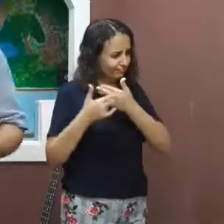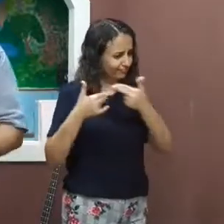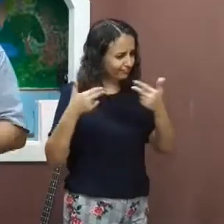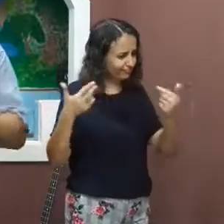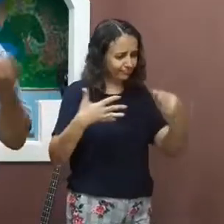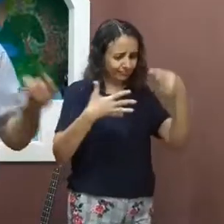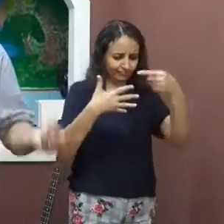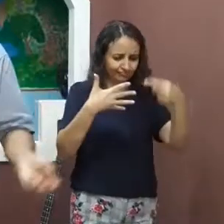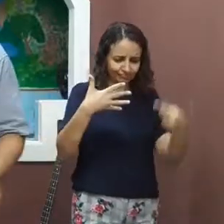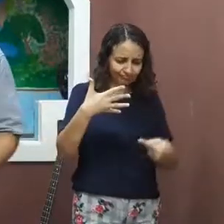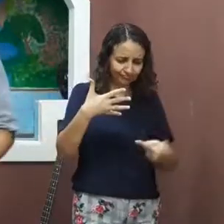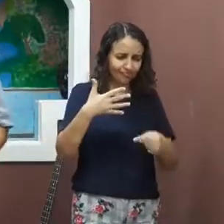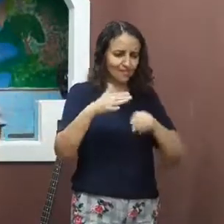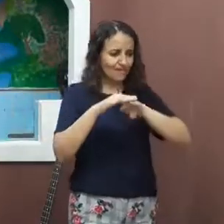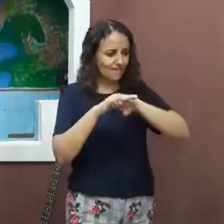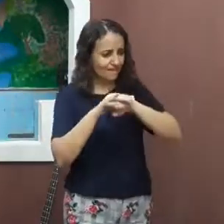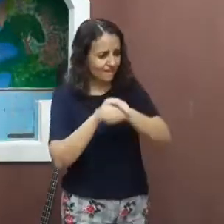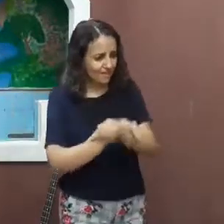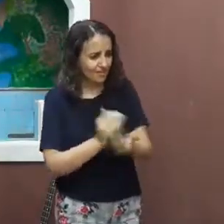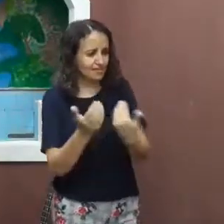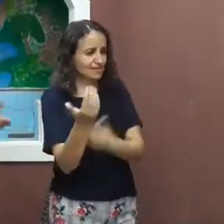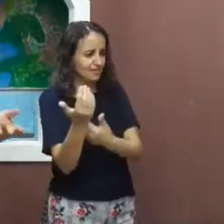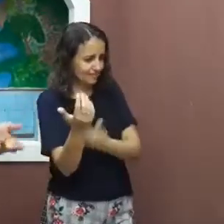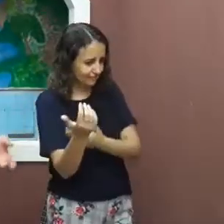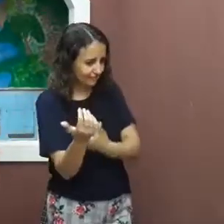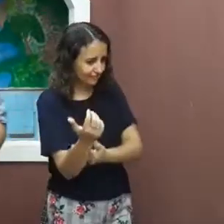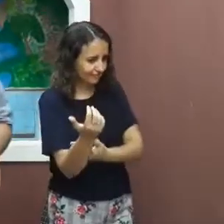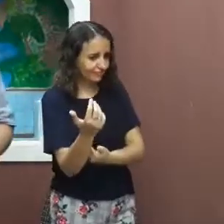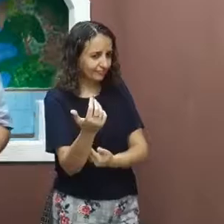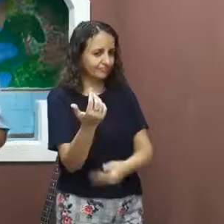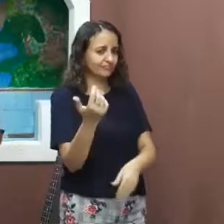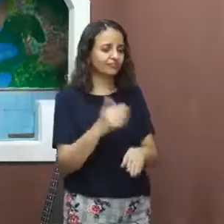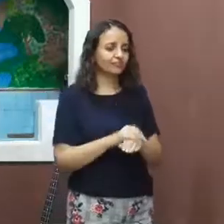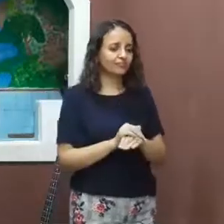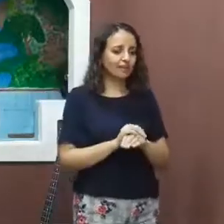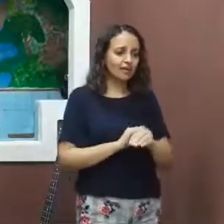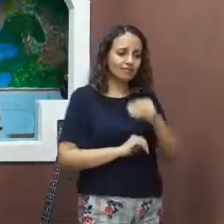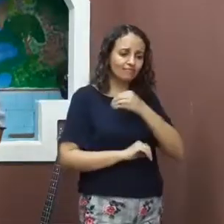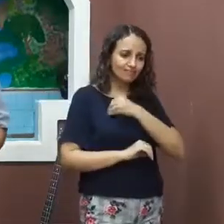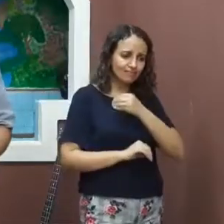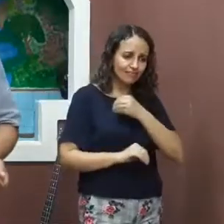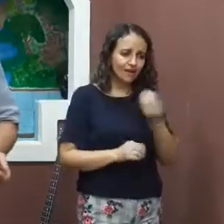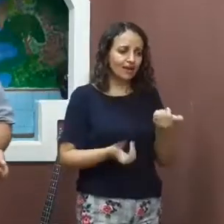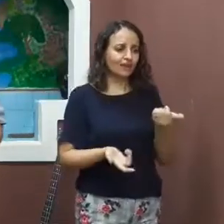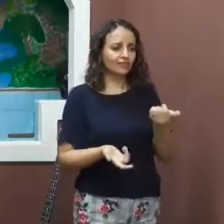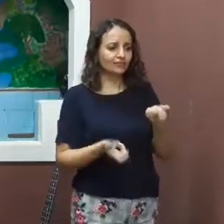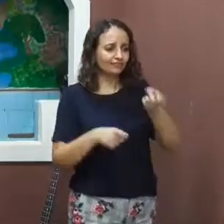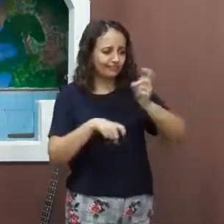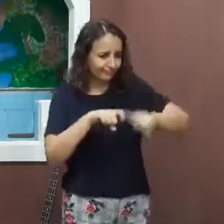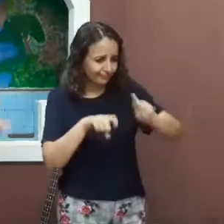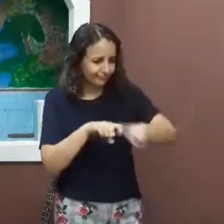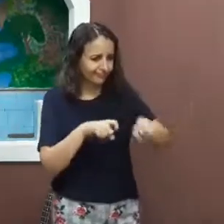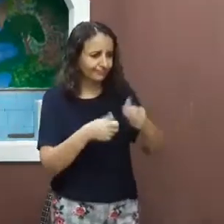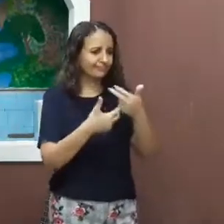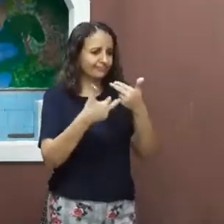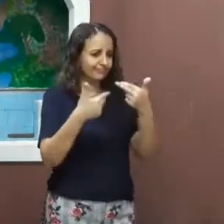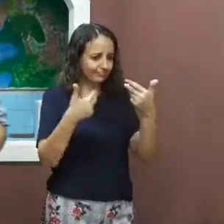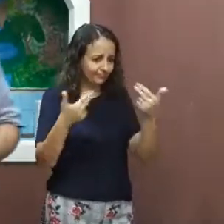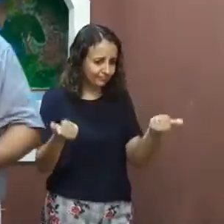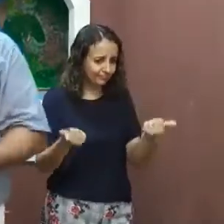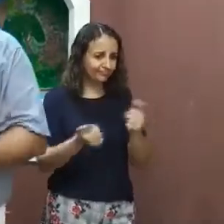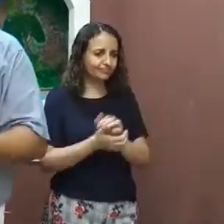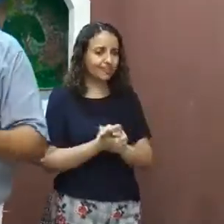Pecado dos vícios, o pecado da pornografia, o